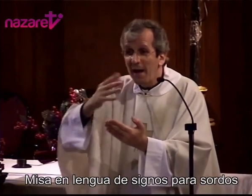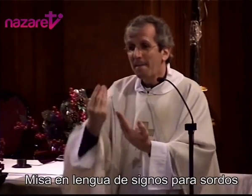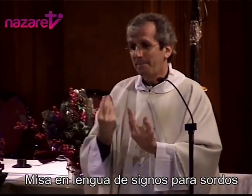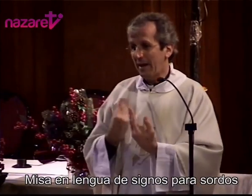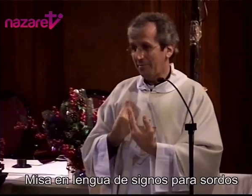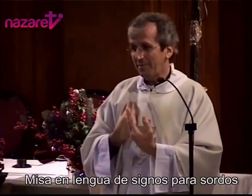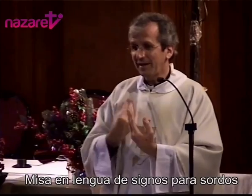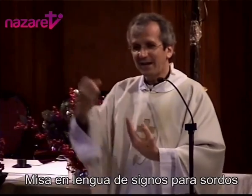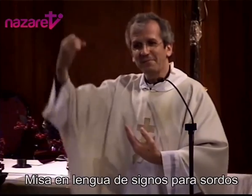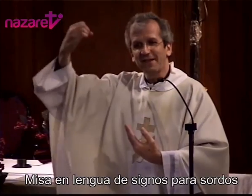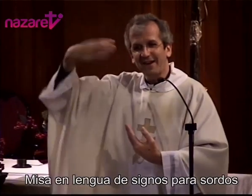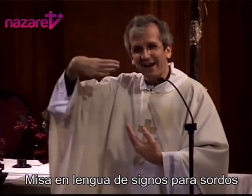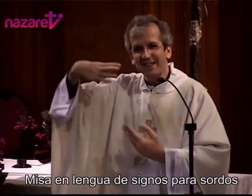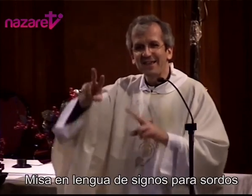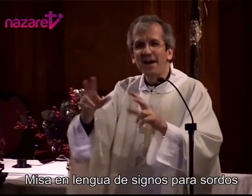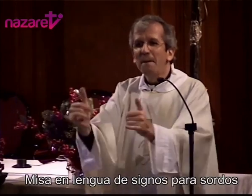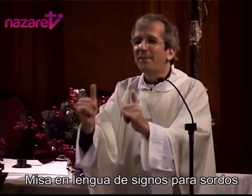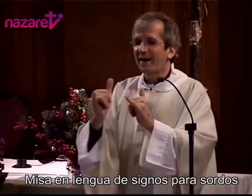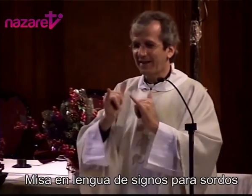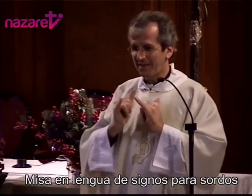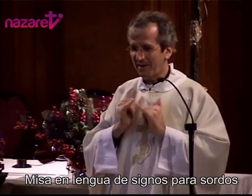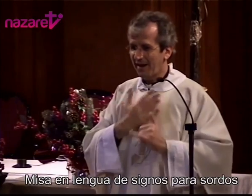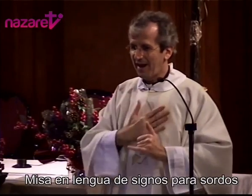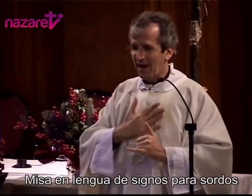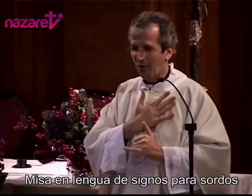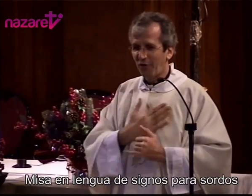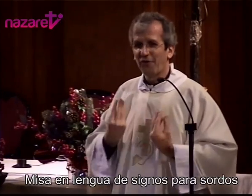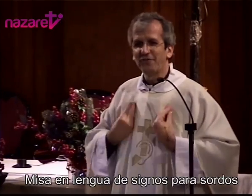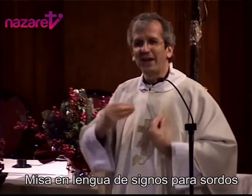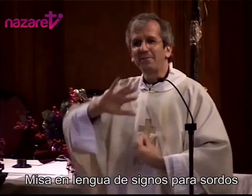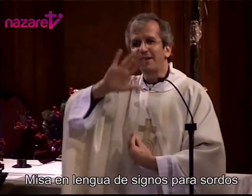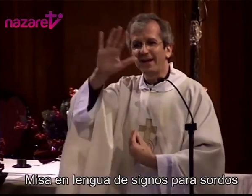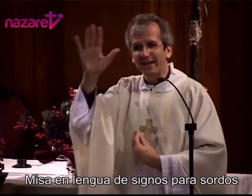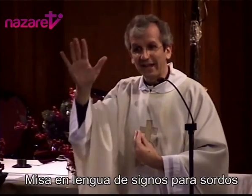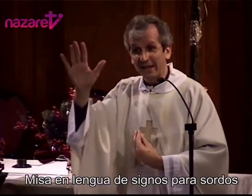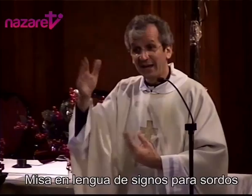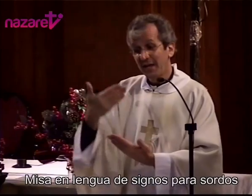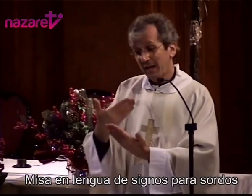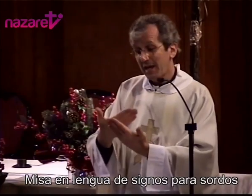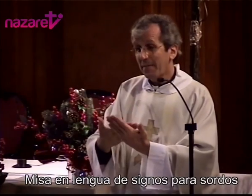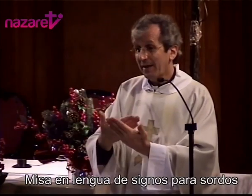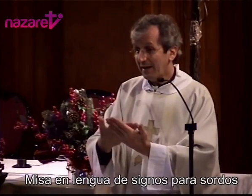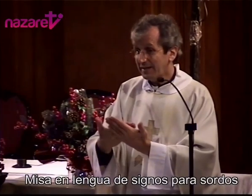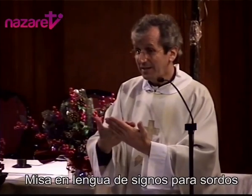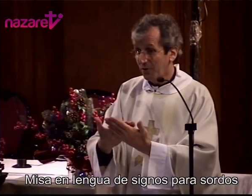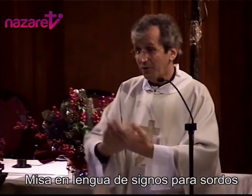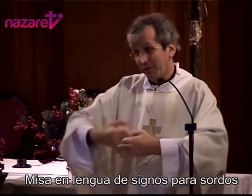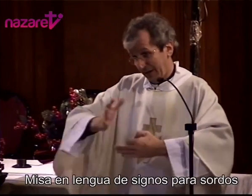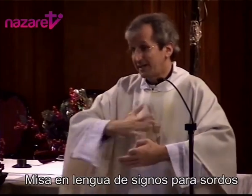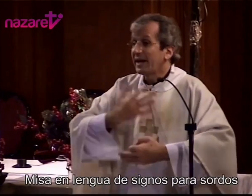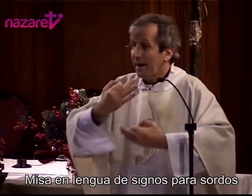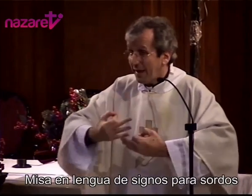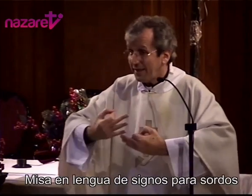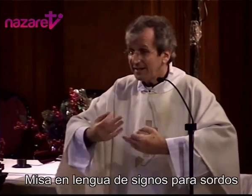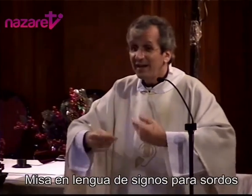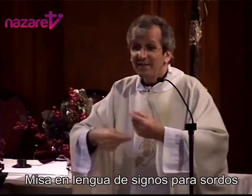agua para vivir la vida de la gracia, para recibir el gozo de la vida eterna. Y para dar testimonio y